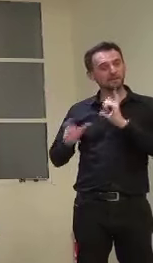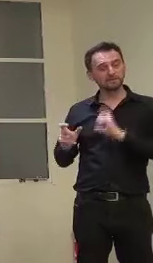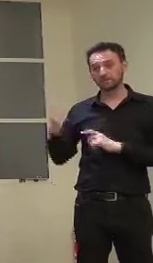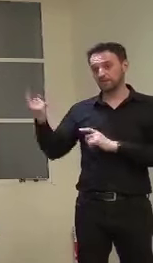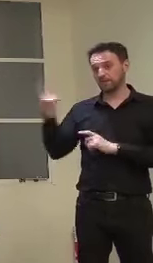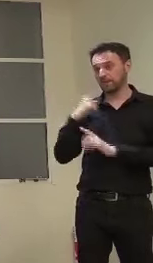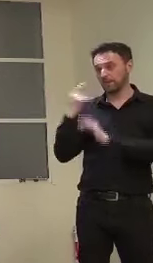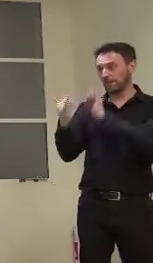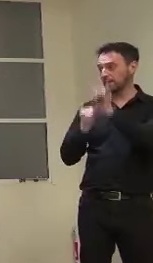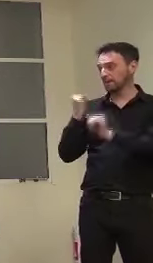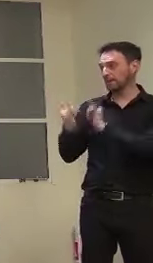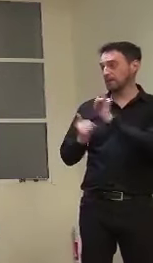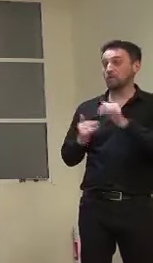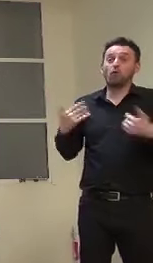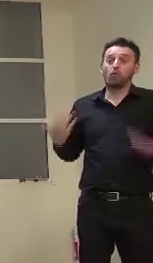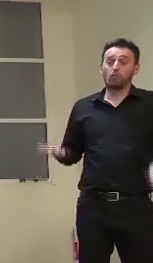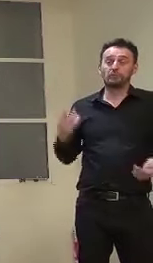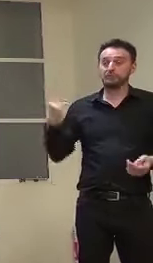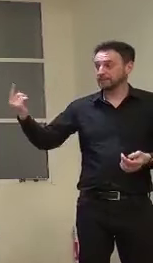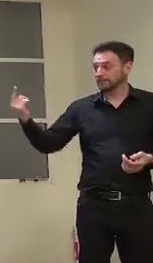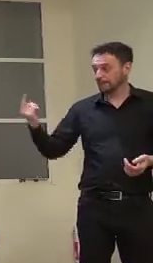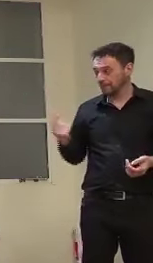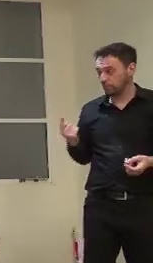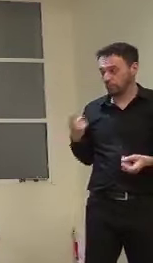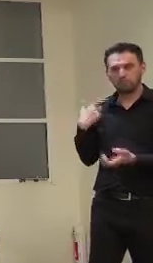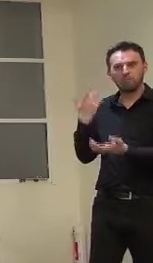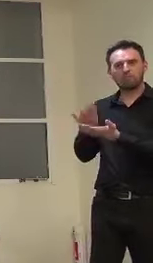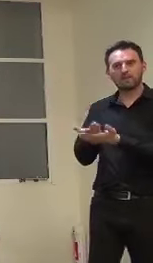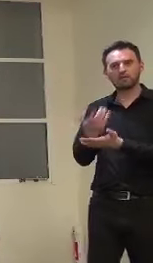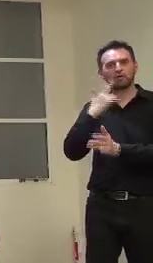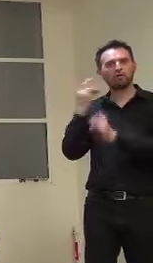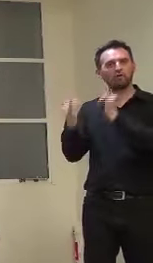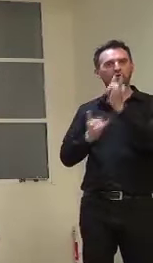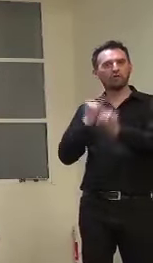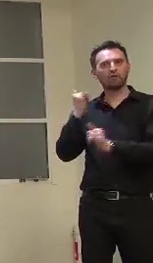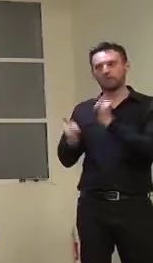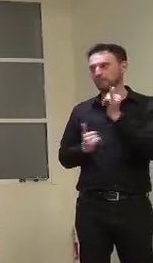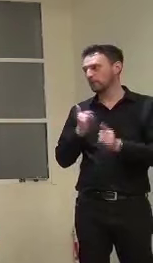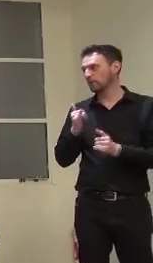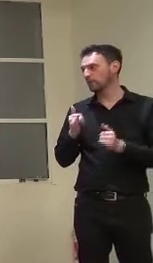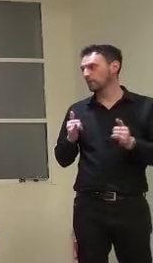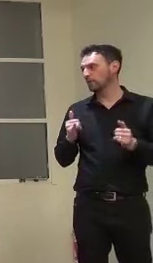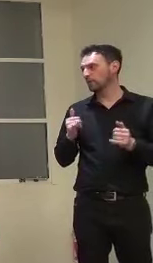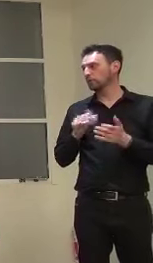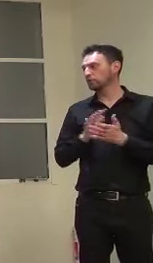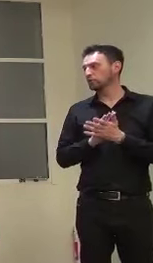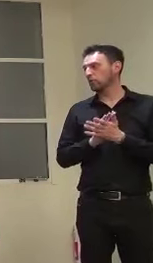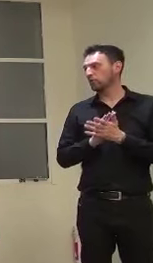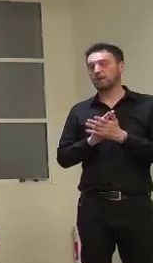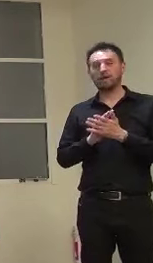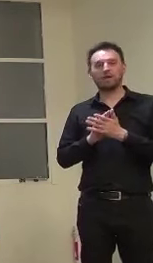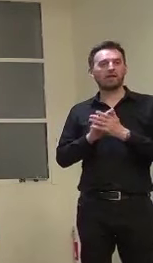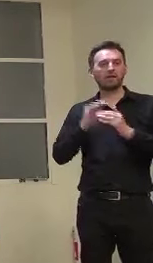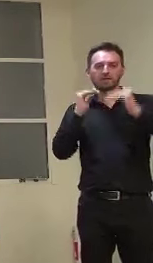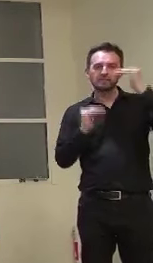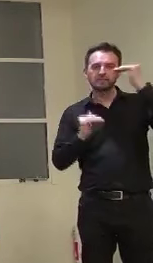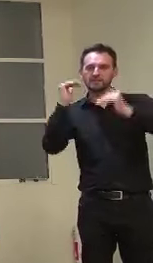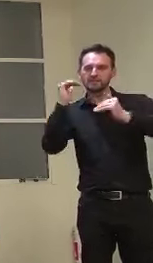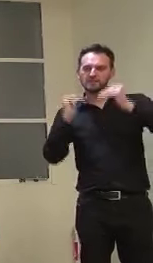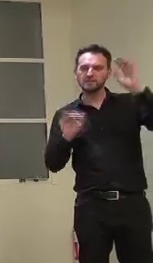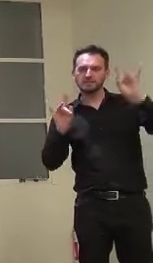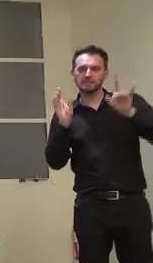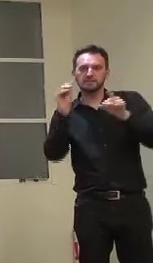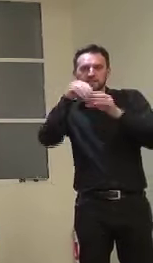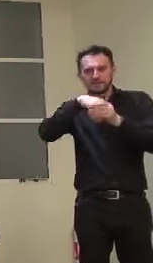la mente para una tarea encomendada por distinto grado de inserción